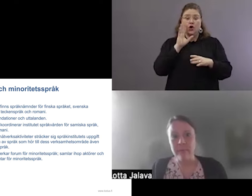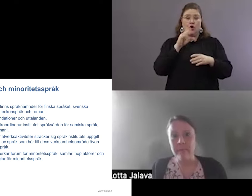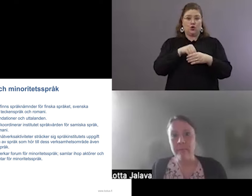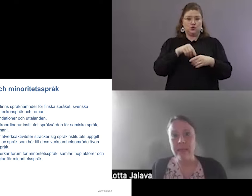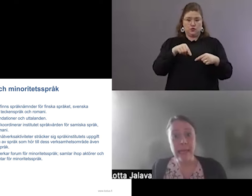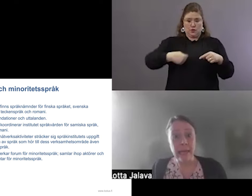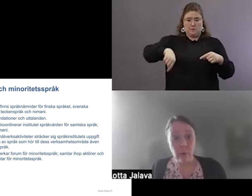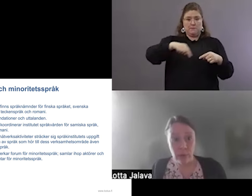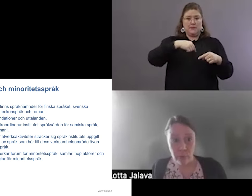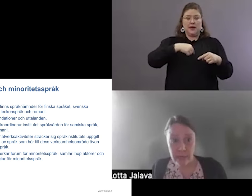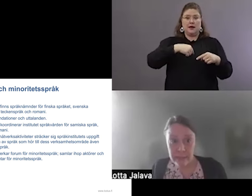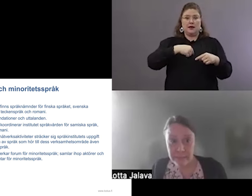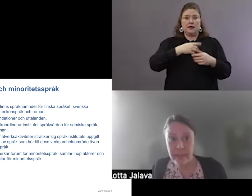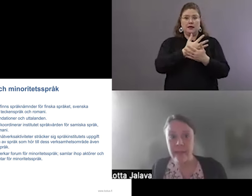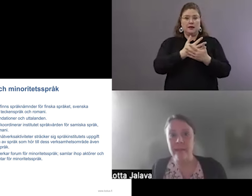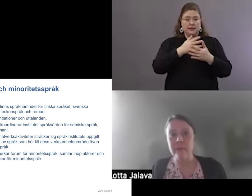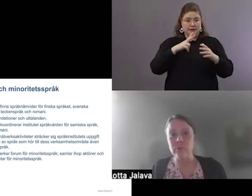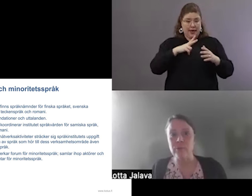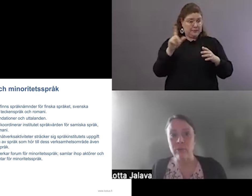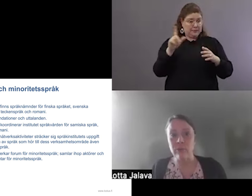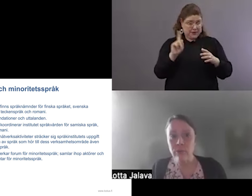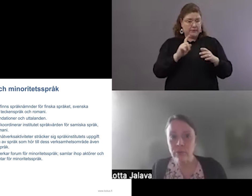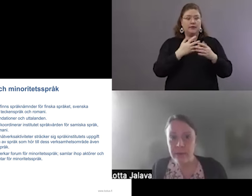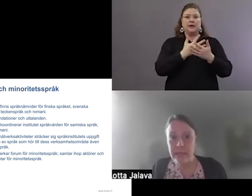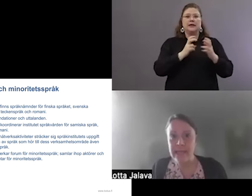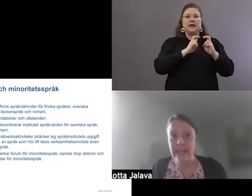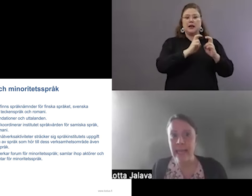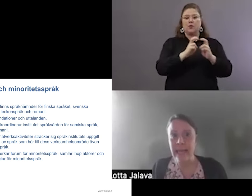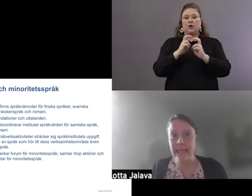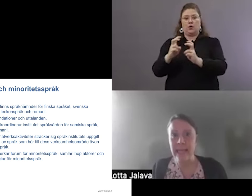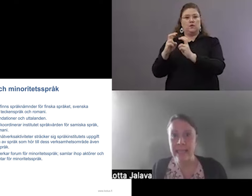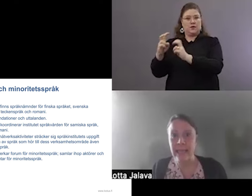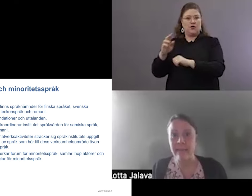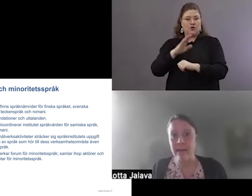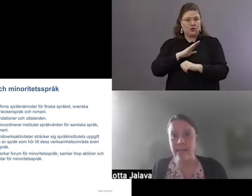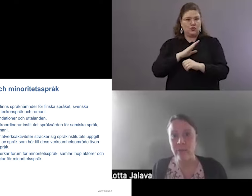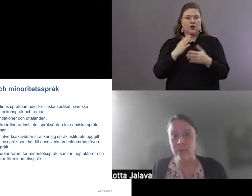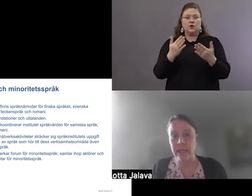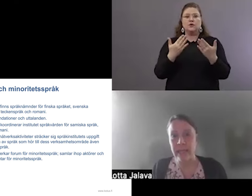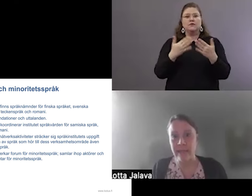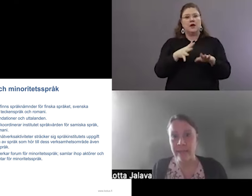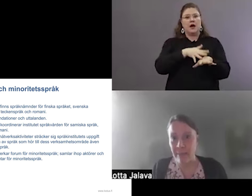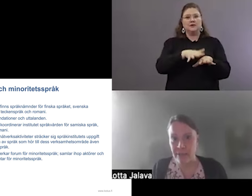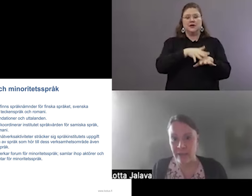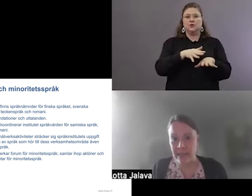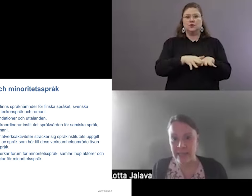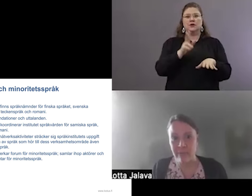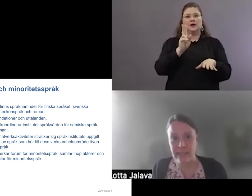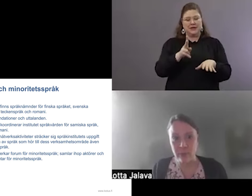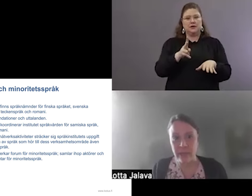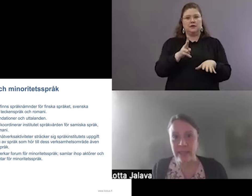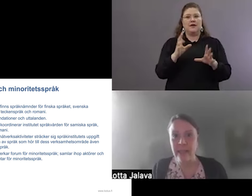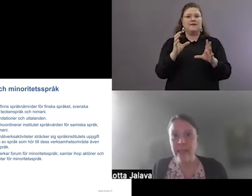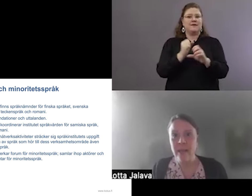jäänyt kielilautakunnat KOTUKSen yhteydessä, eli tälläkin hetkellä, vaikka asiantuntijatehtävät vähemmistökielistä